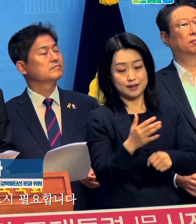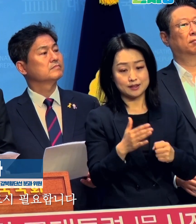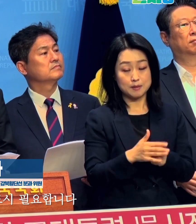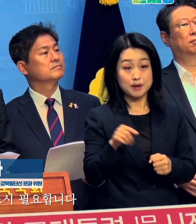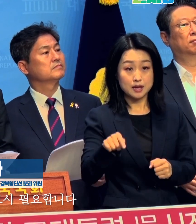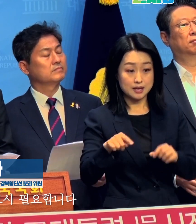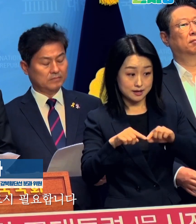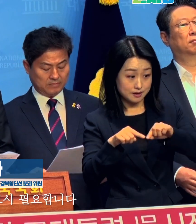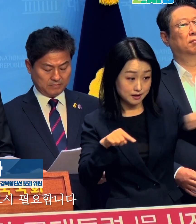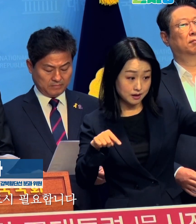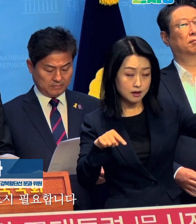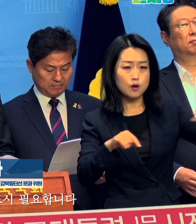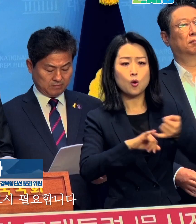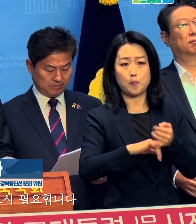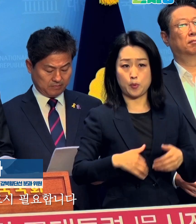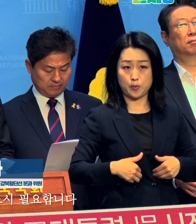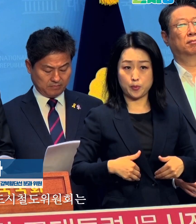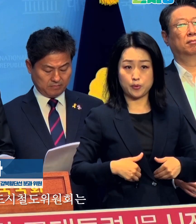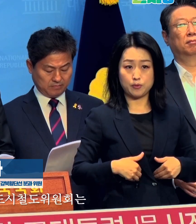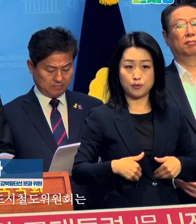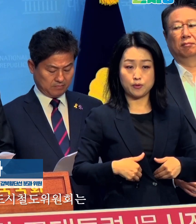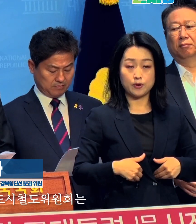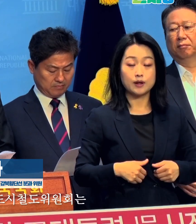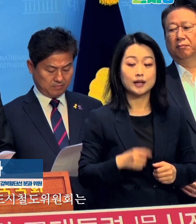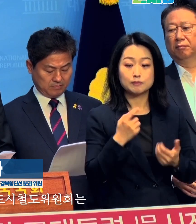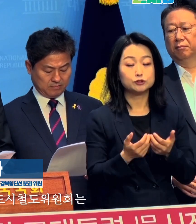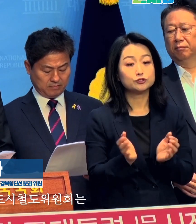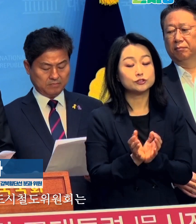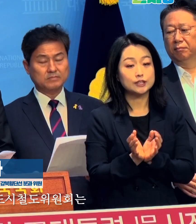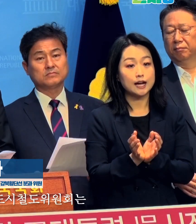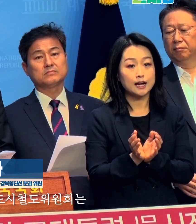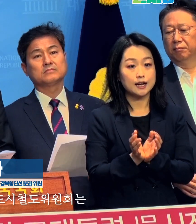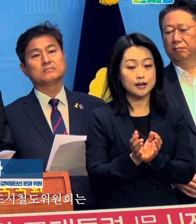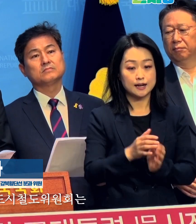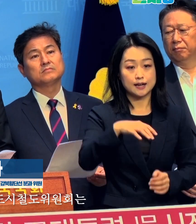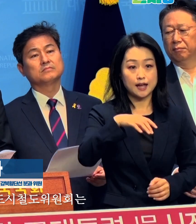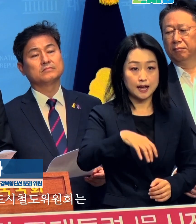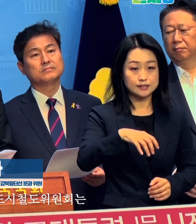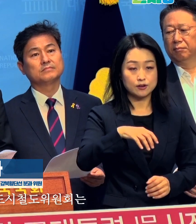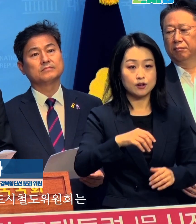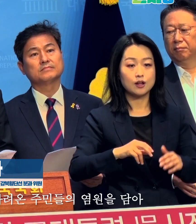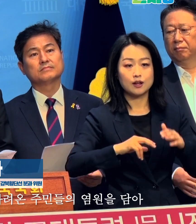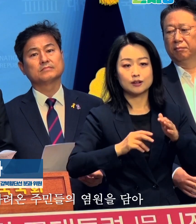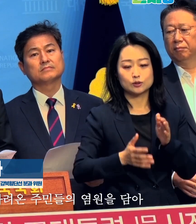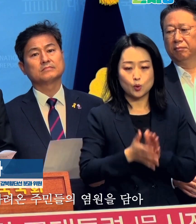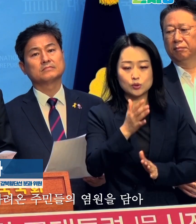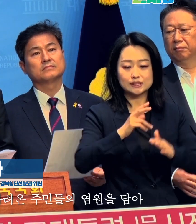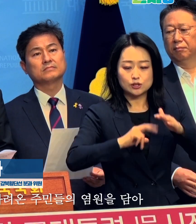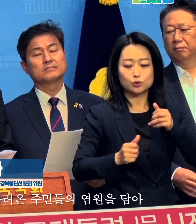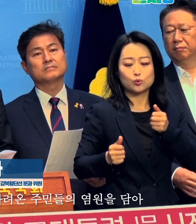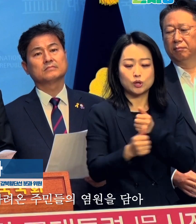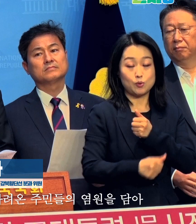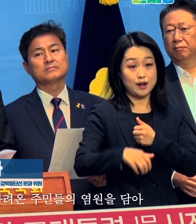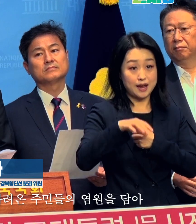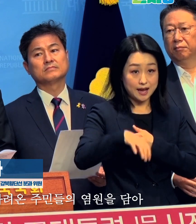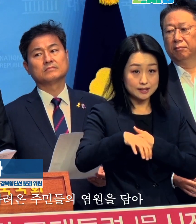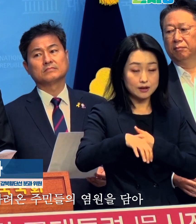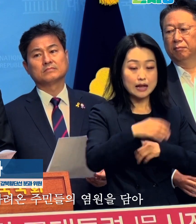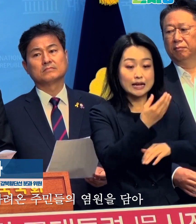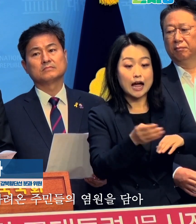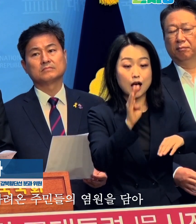강북횡단선 유치가 반드시 필요합니다. 더불어민주당 서울시당 도시철도위원회는 오랜 기간